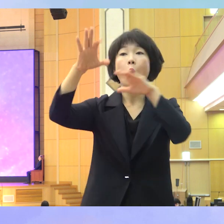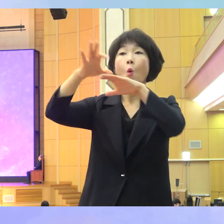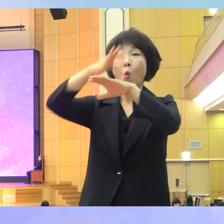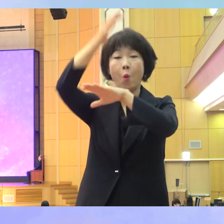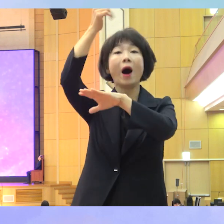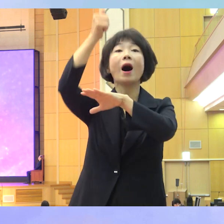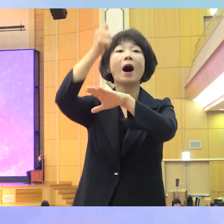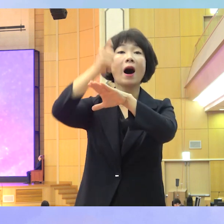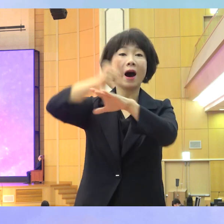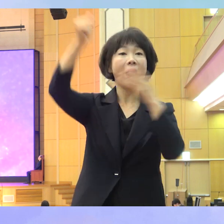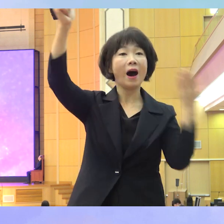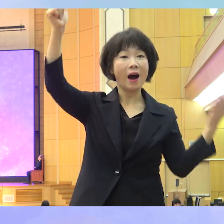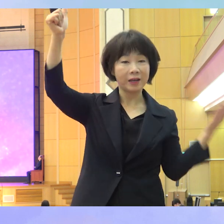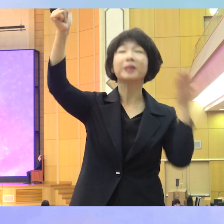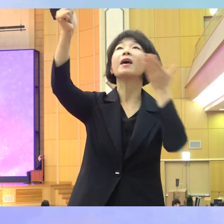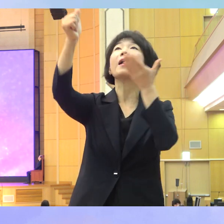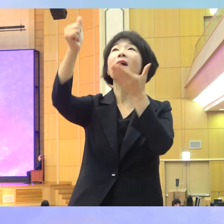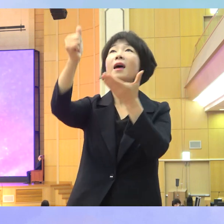만세,